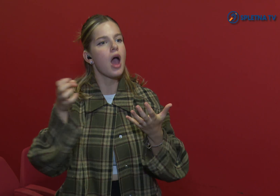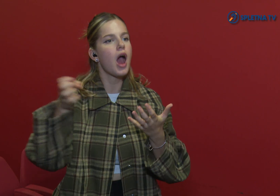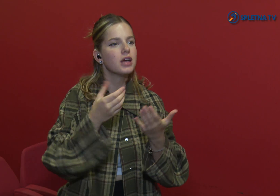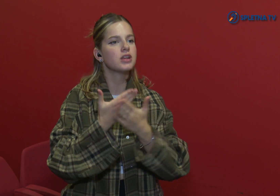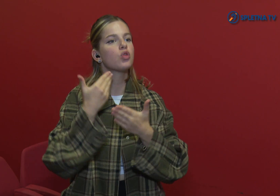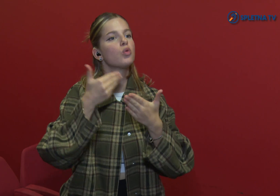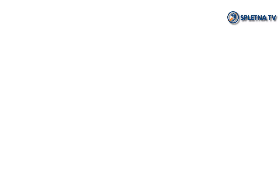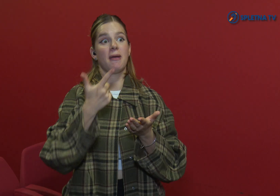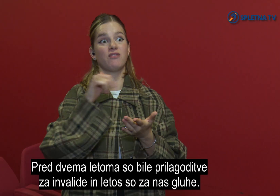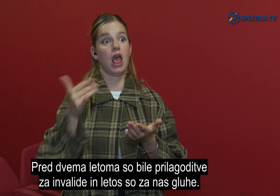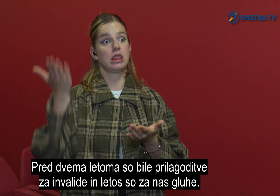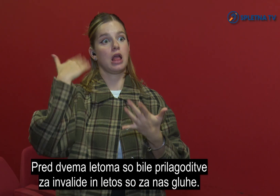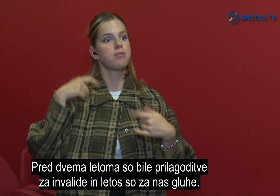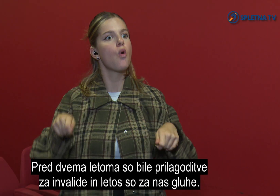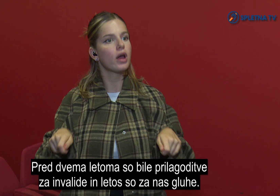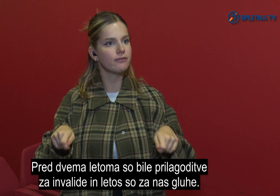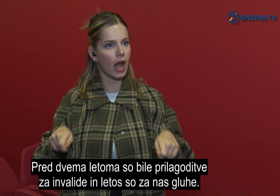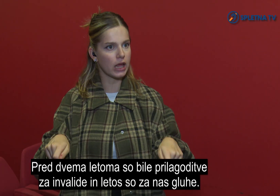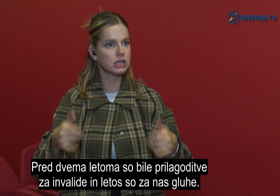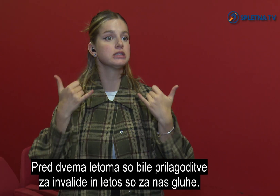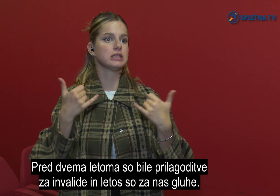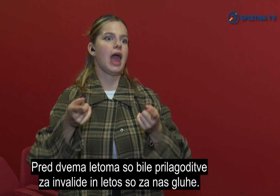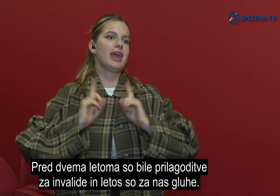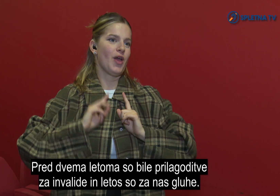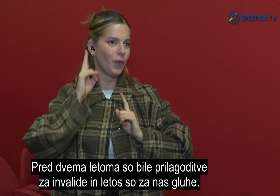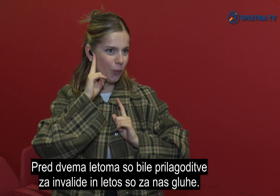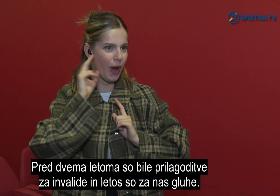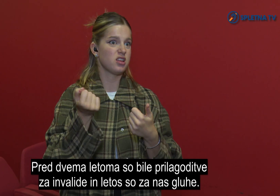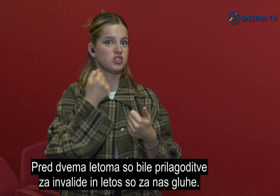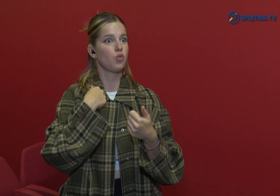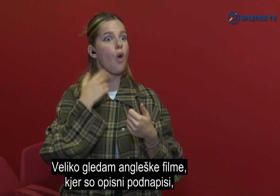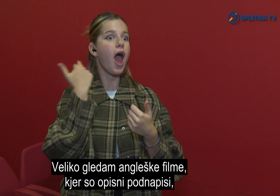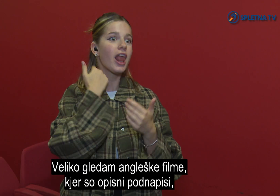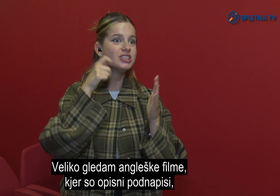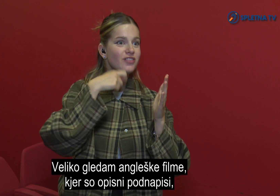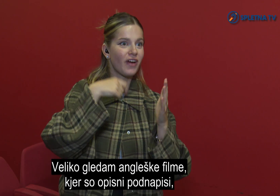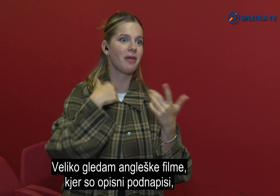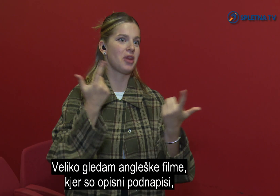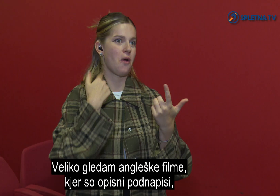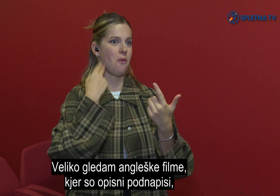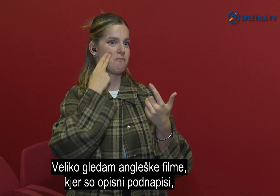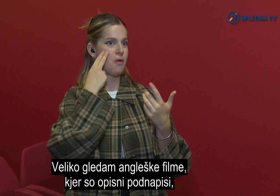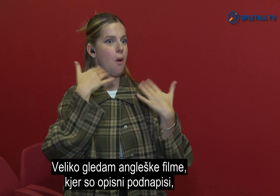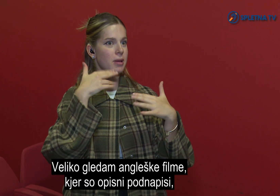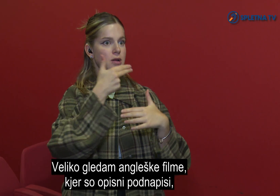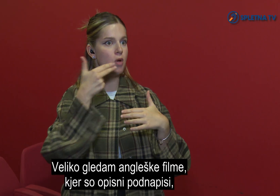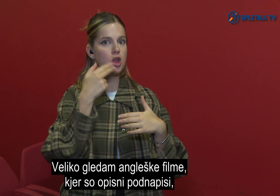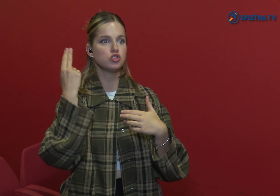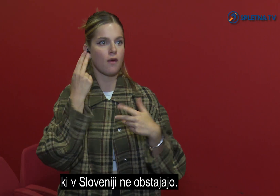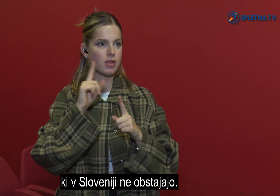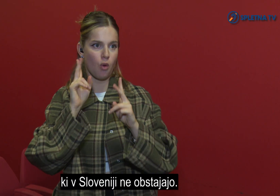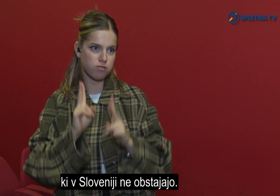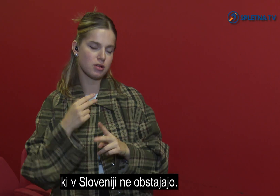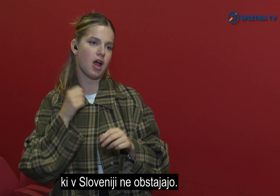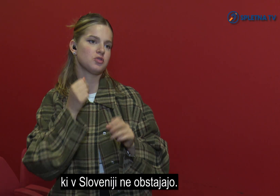vsako leto naredi nekaj za dostopnost ljudi. Pred 2 letoma so bile prilagoditve za invalide in letos so za nas gluhe. Veliko